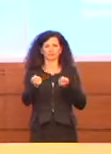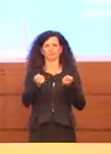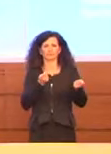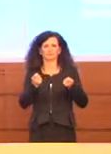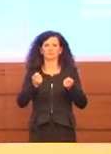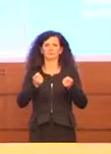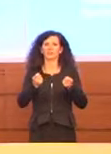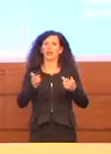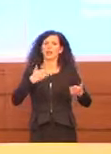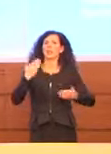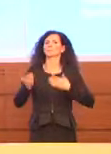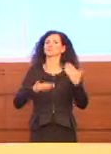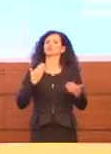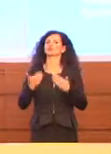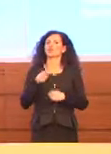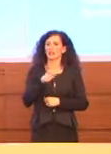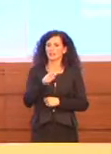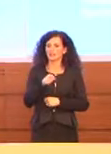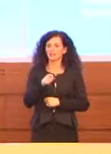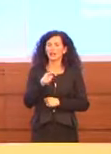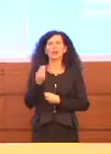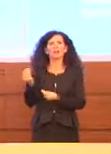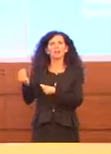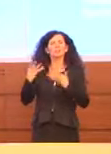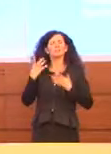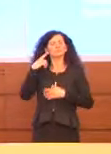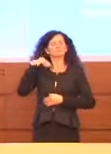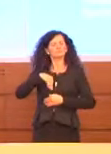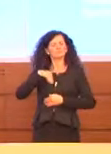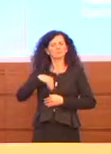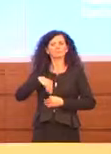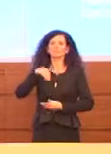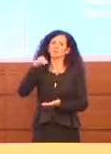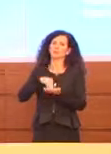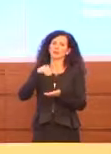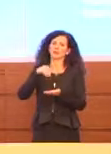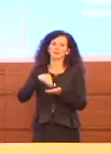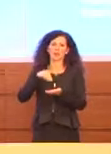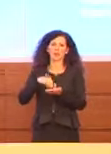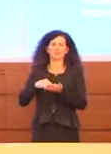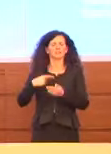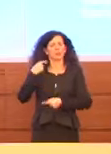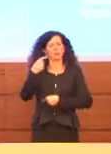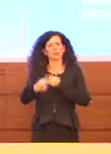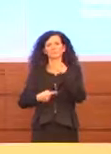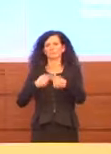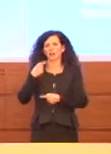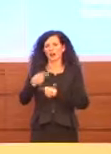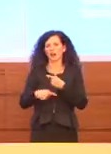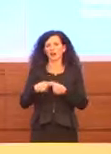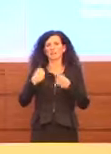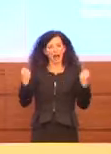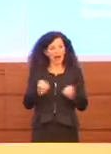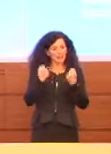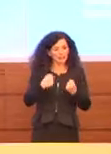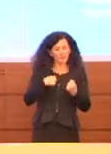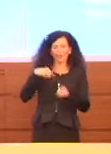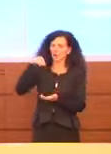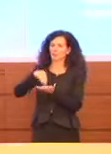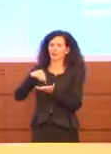dell'emergenza facendoci sentire la loro costante presenza nelle nostre attività